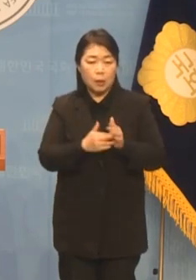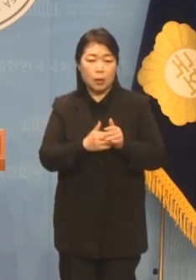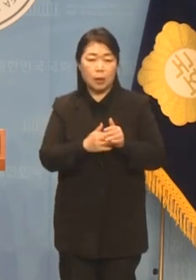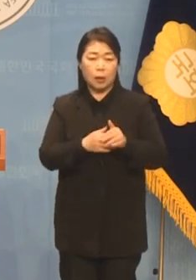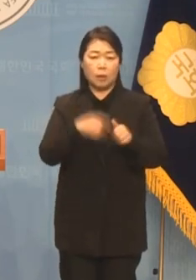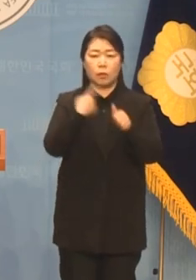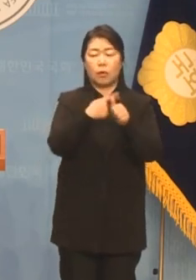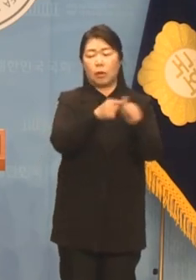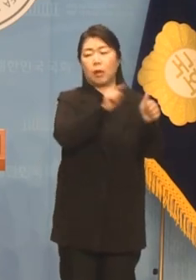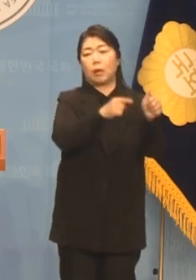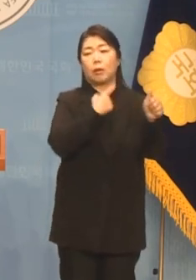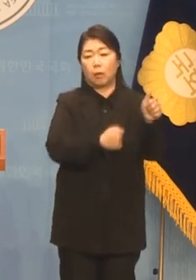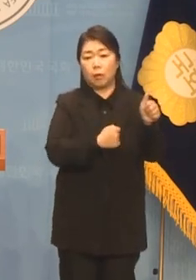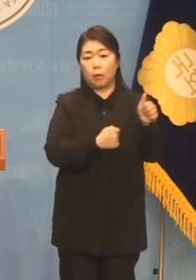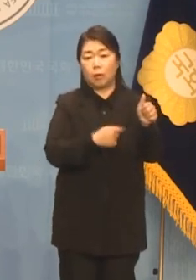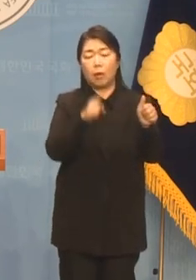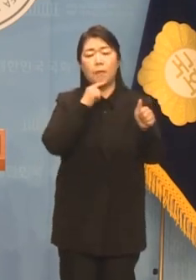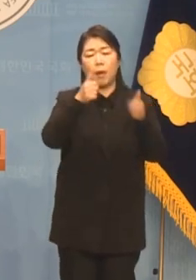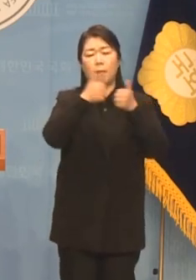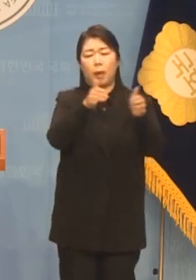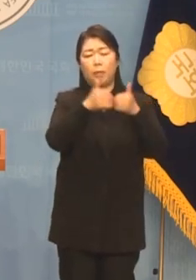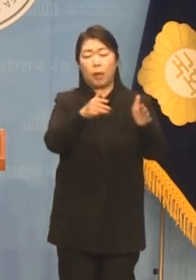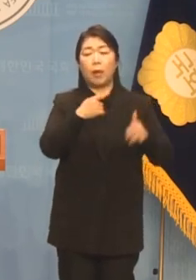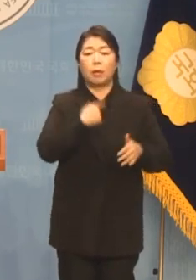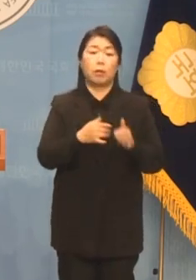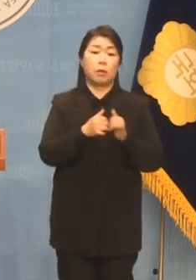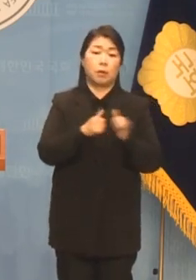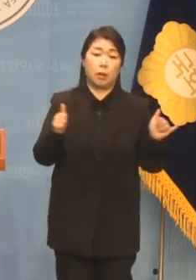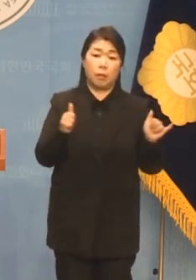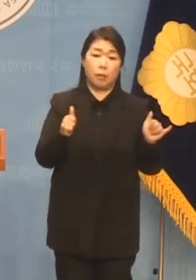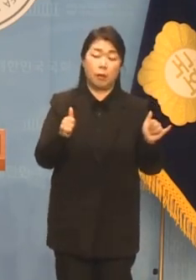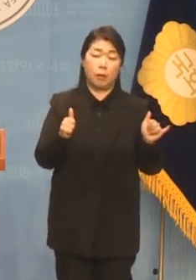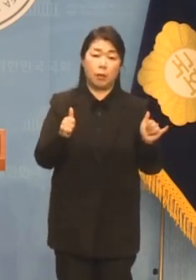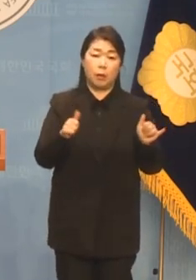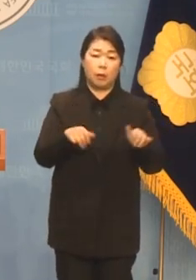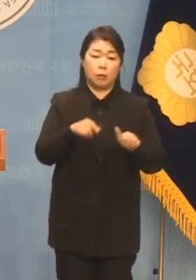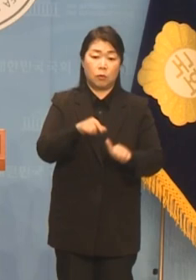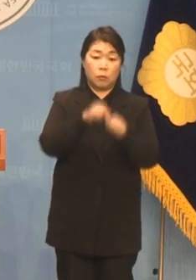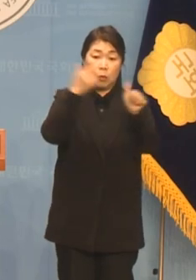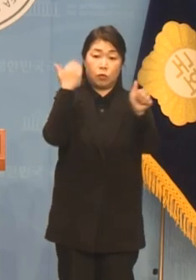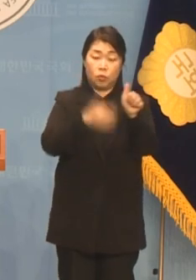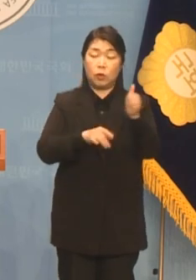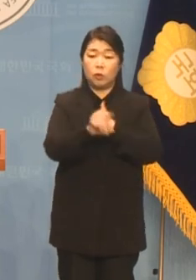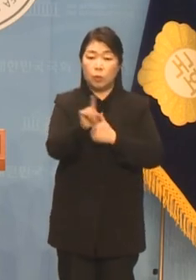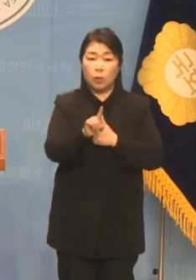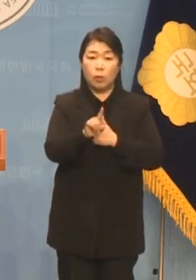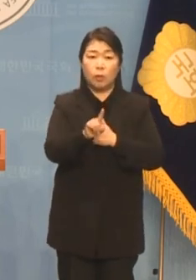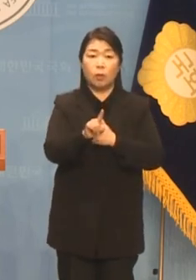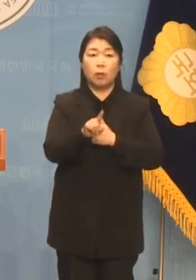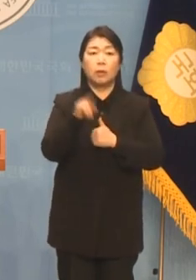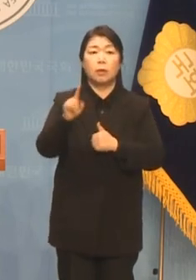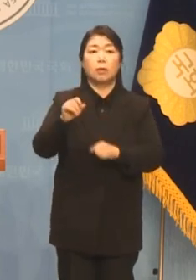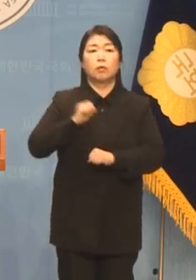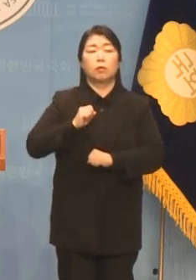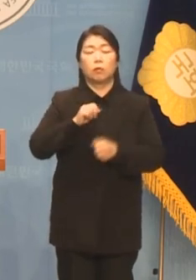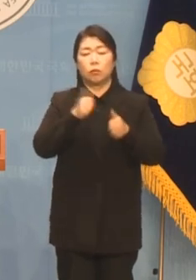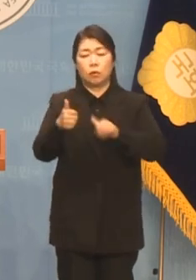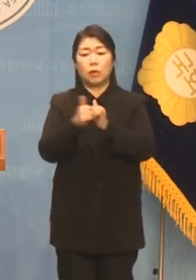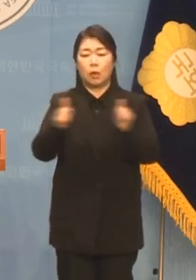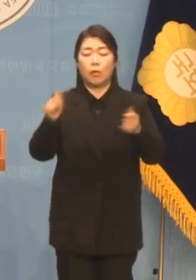천남 망언 적을 공천한 것은 남들에 대한